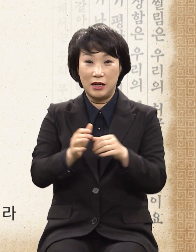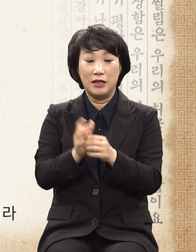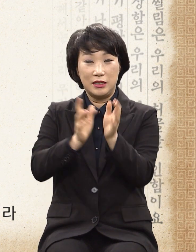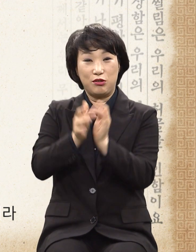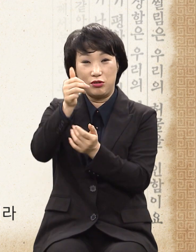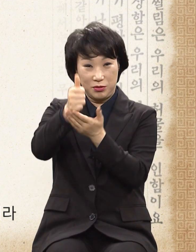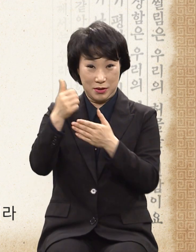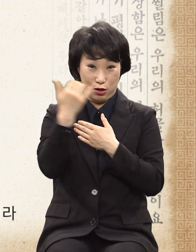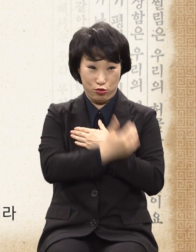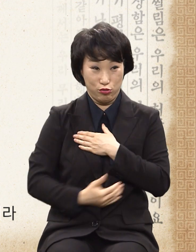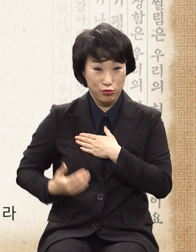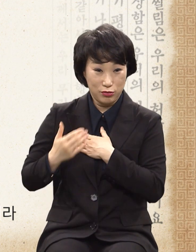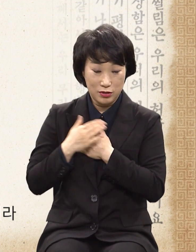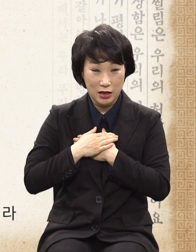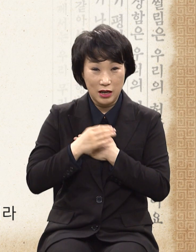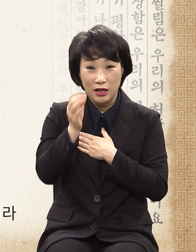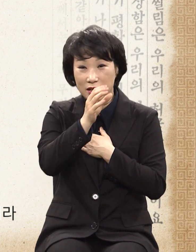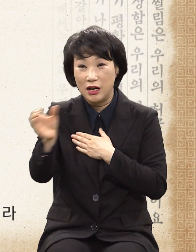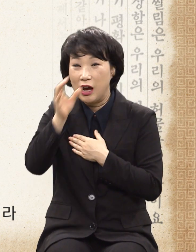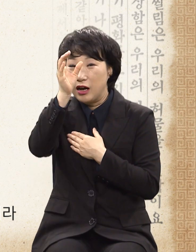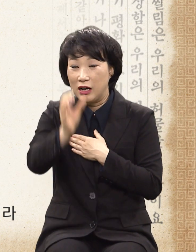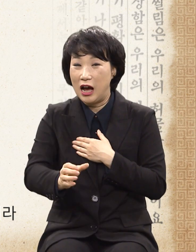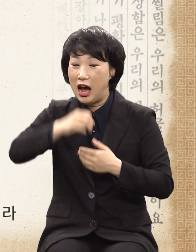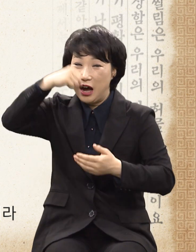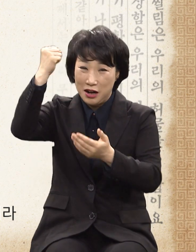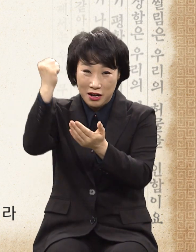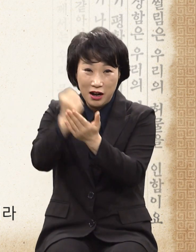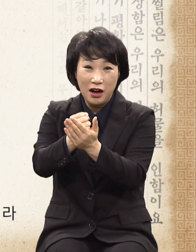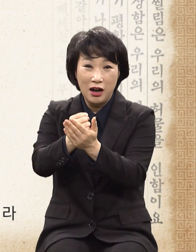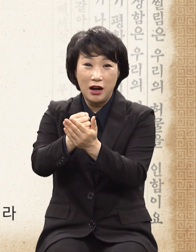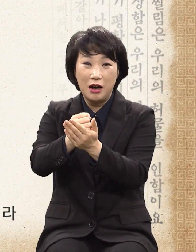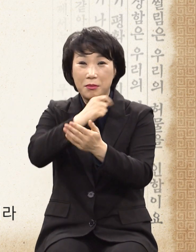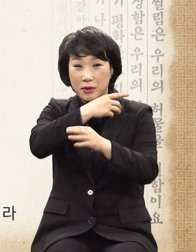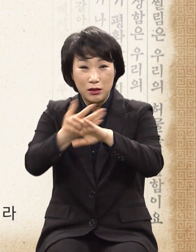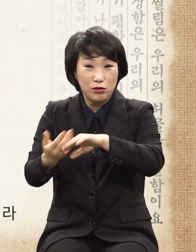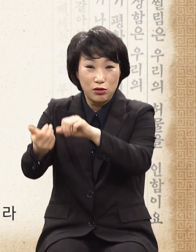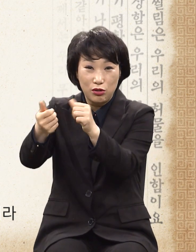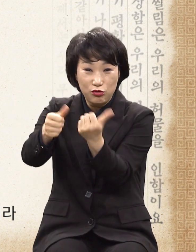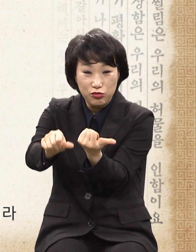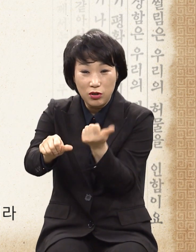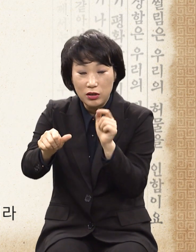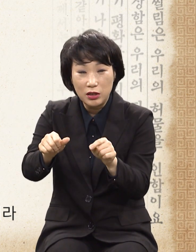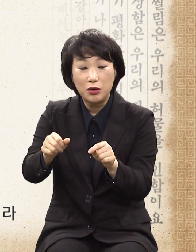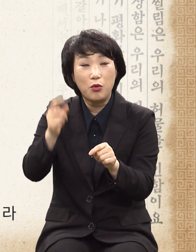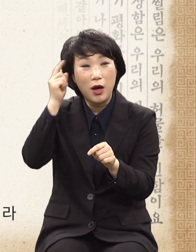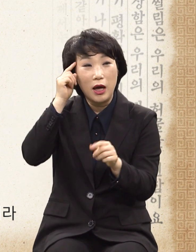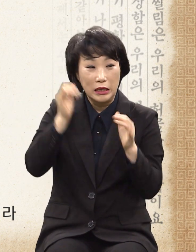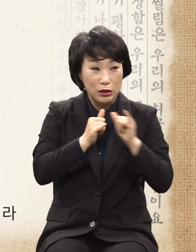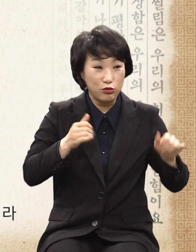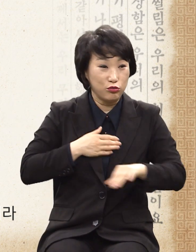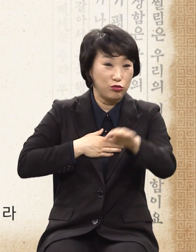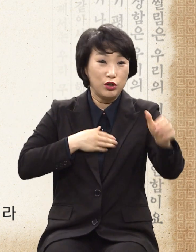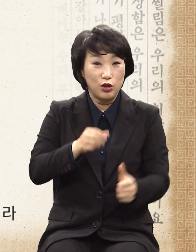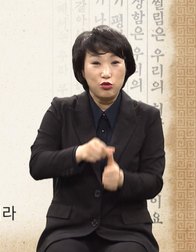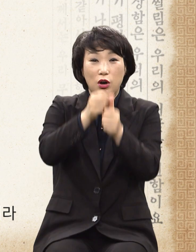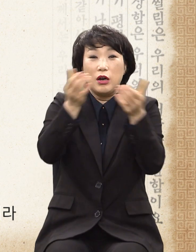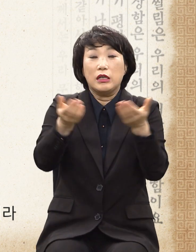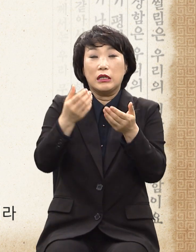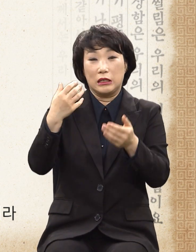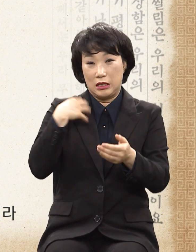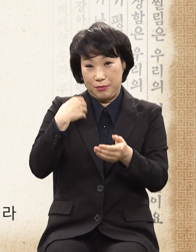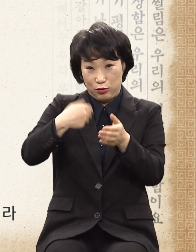자기 육체로 십자가의 죽음을 자처하셨으며 곧 인류 구원 사역을 이루기